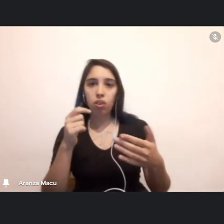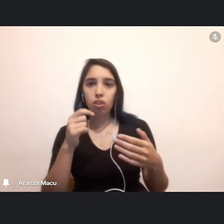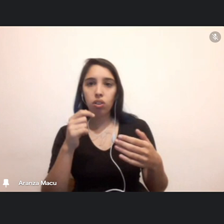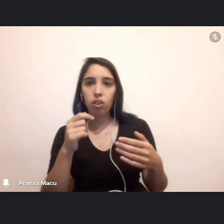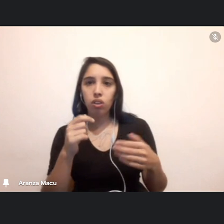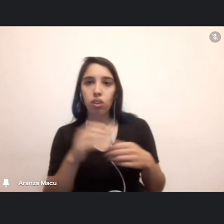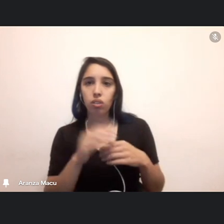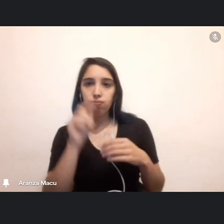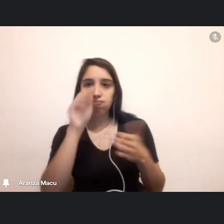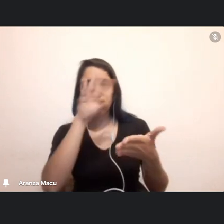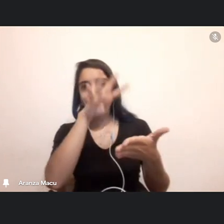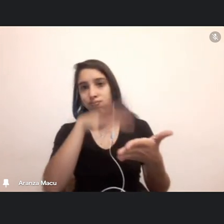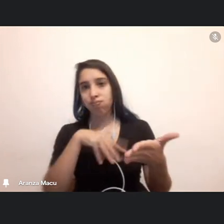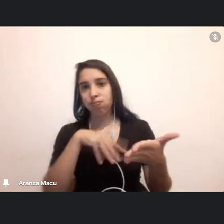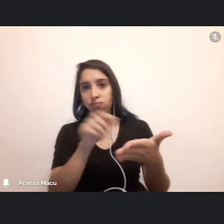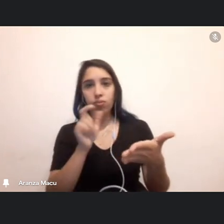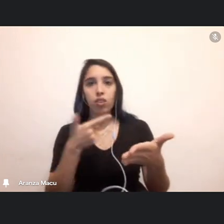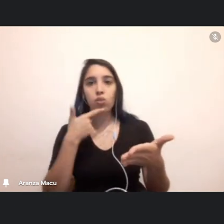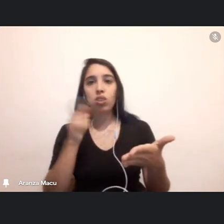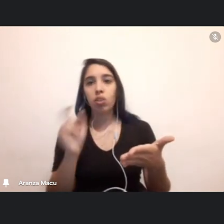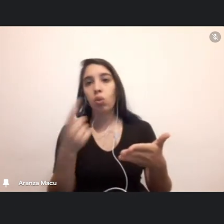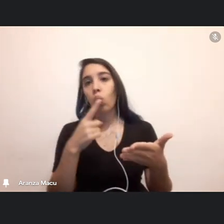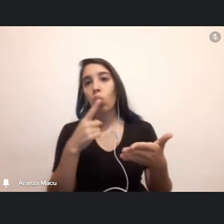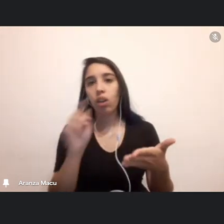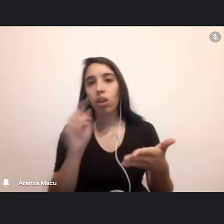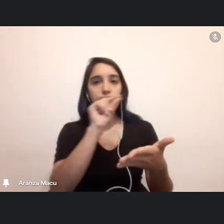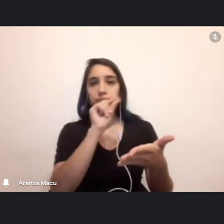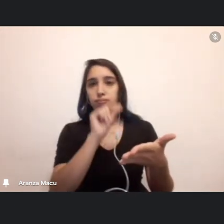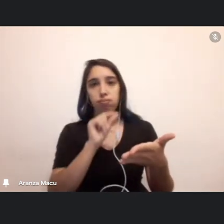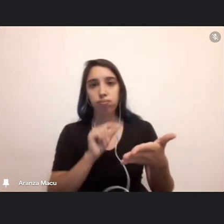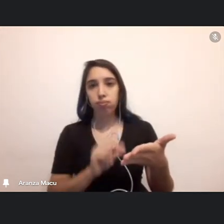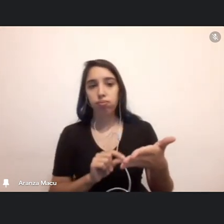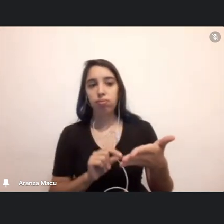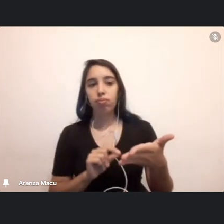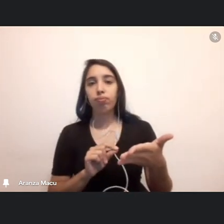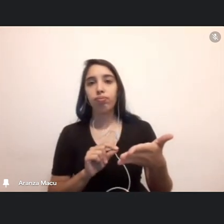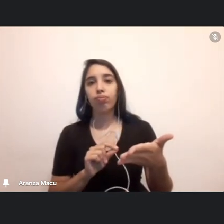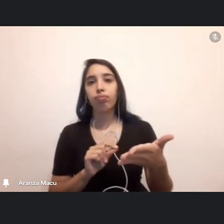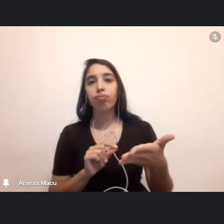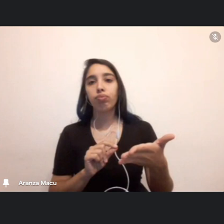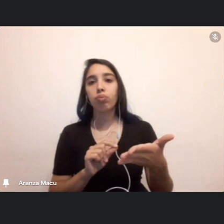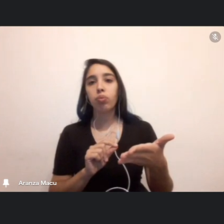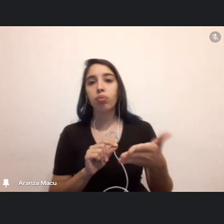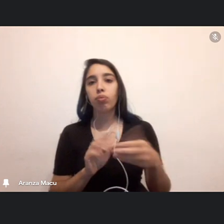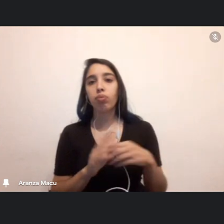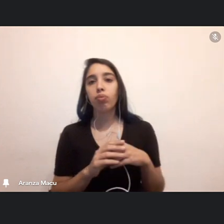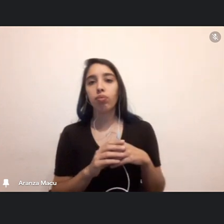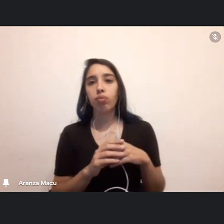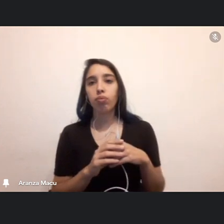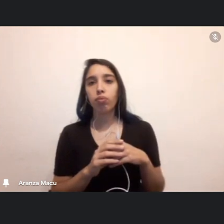diversity, challenges, rights, openness, advancements y drivers.